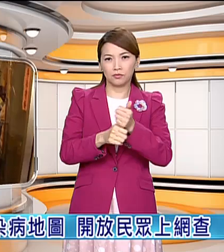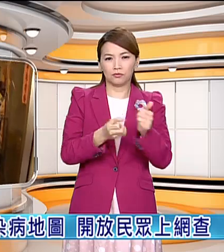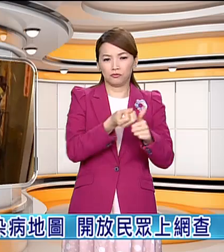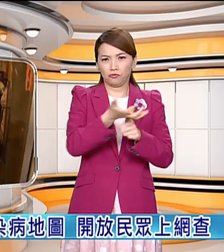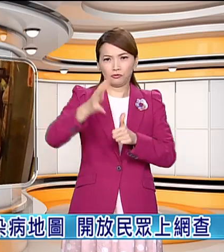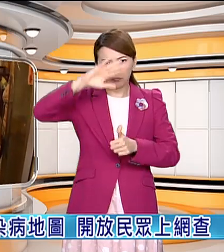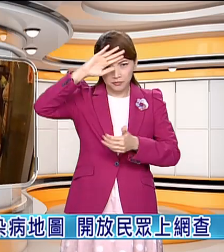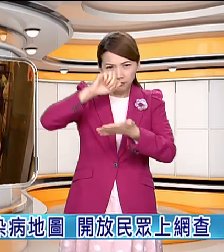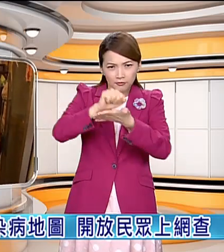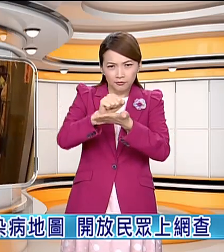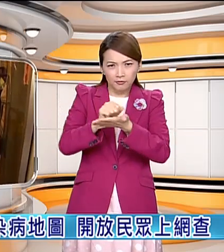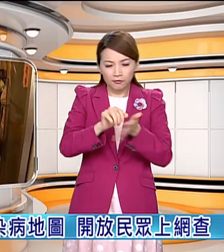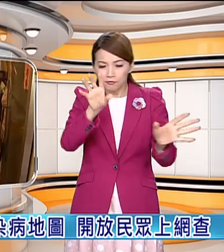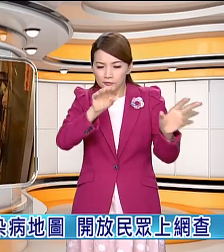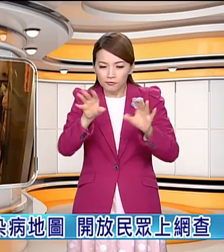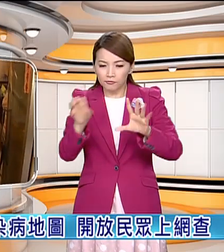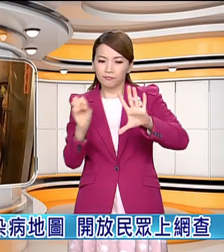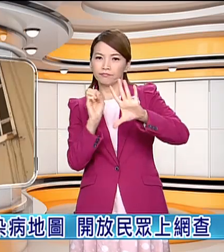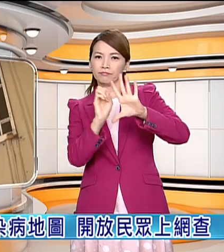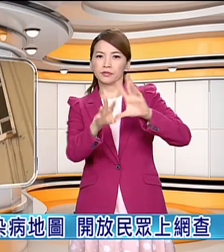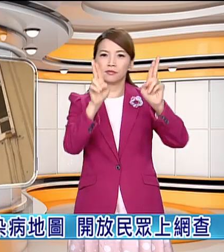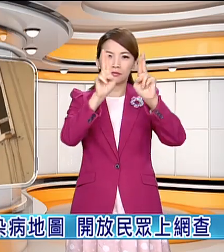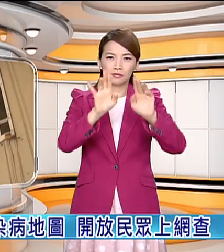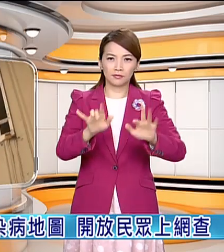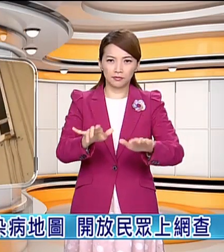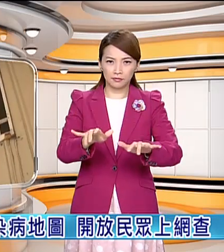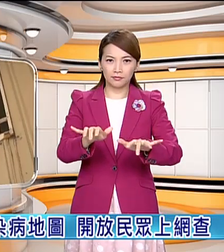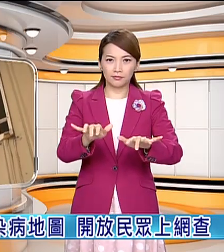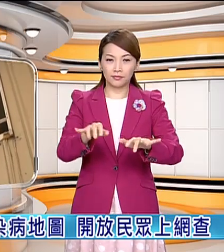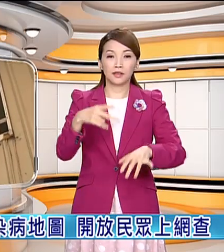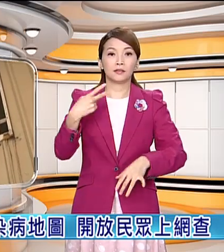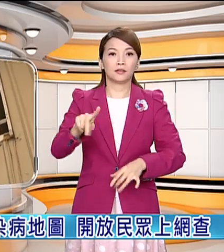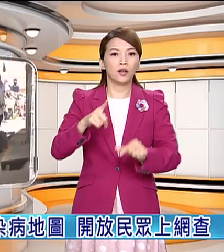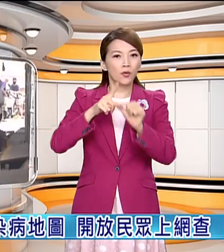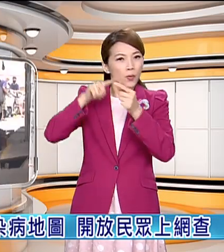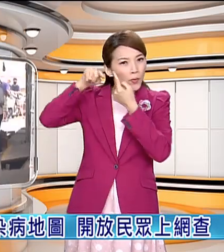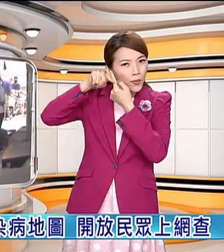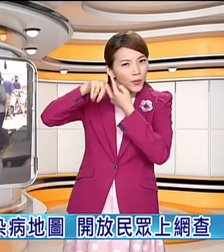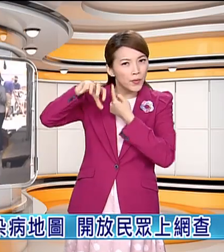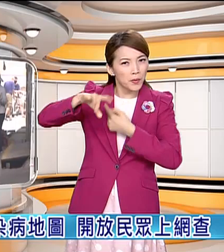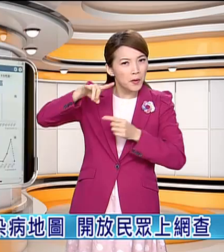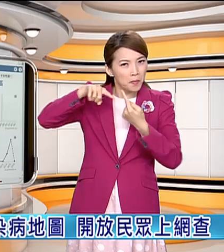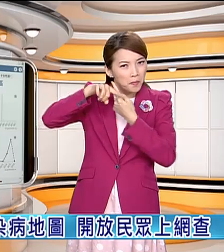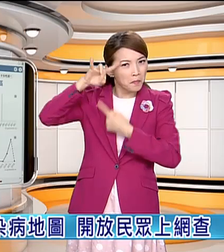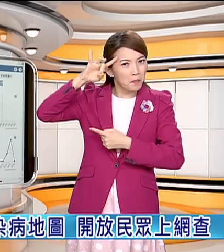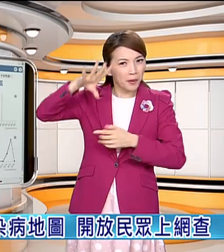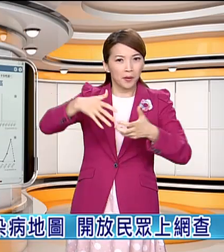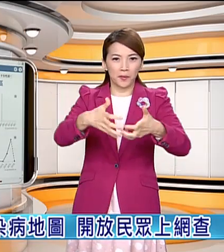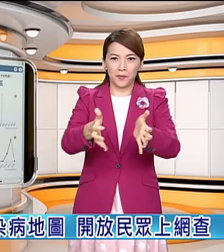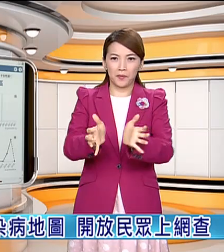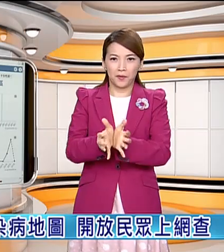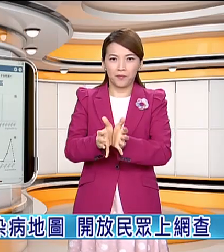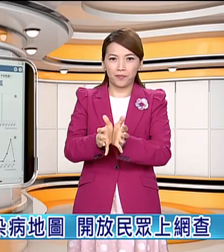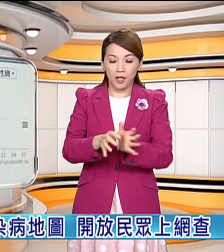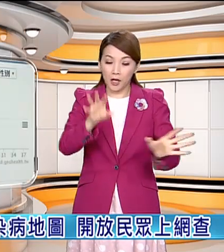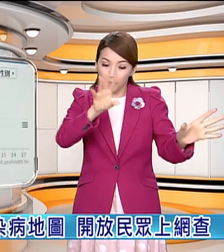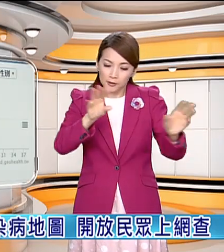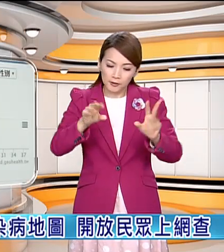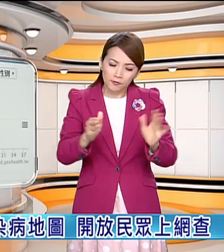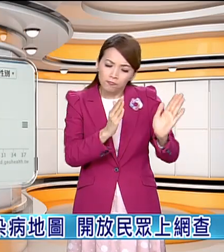署将传染疾病的资料数位化，而中研院的研发团队更将这些资讯做